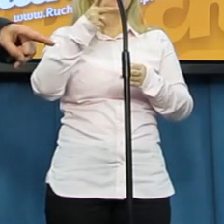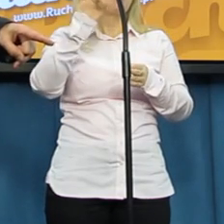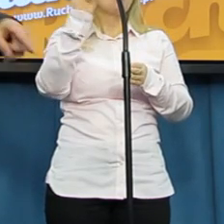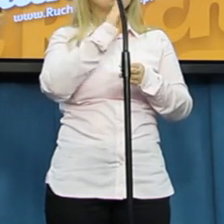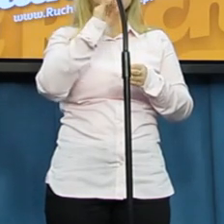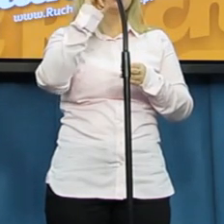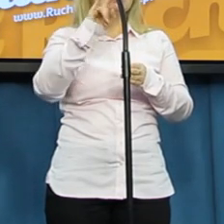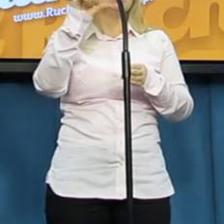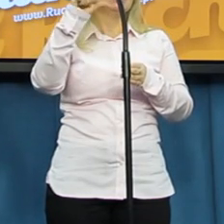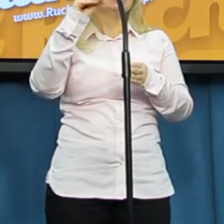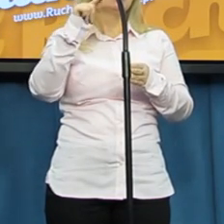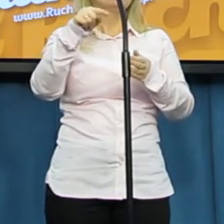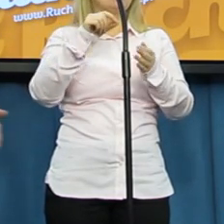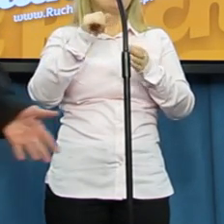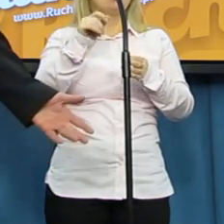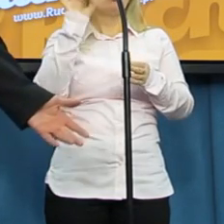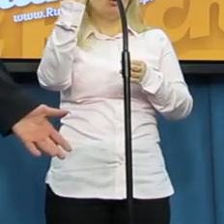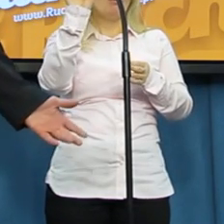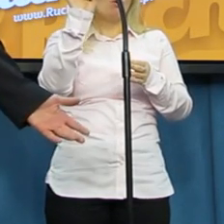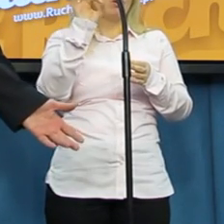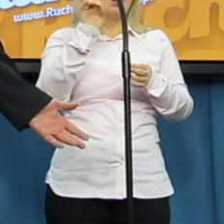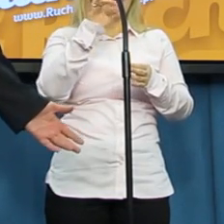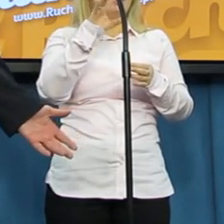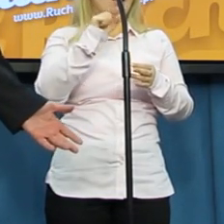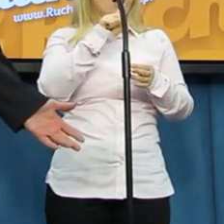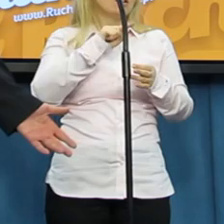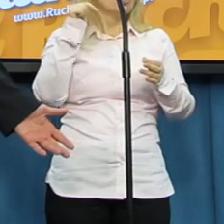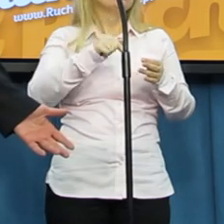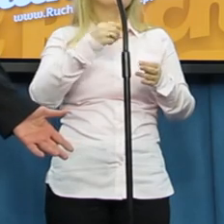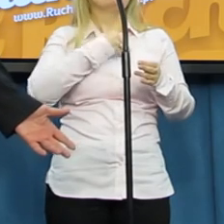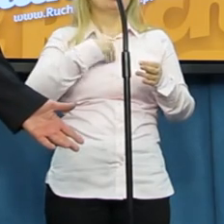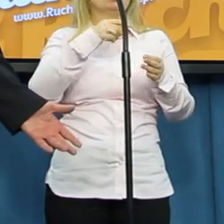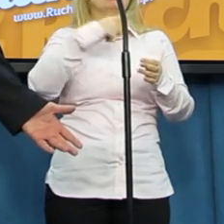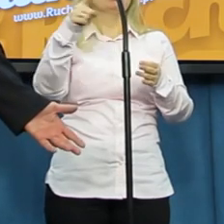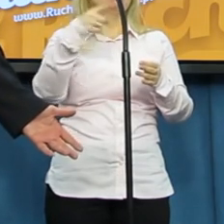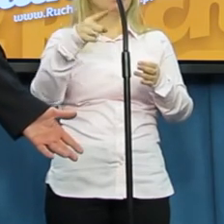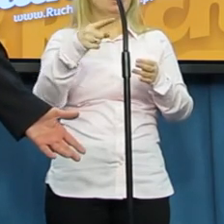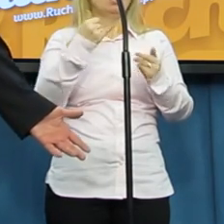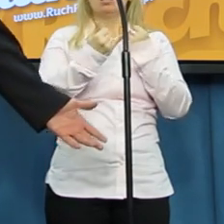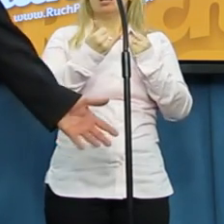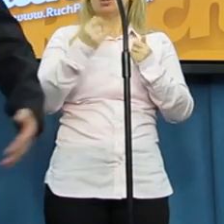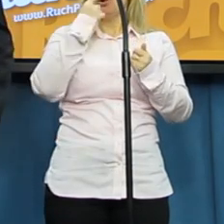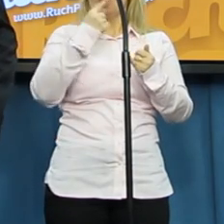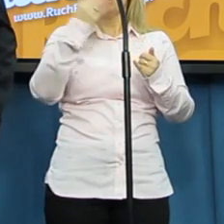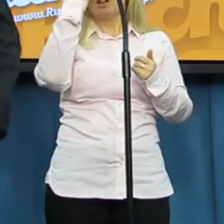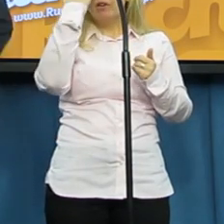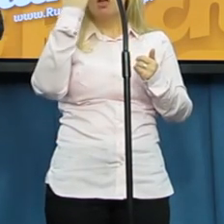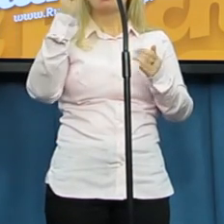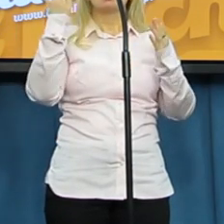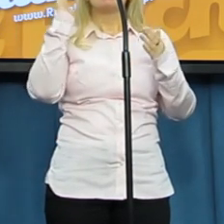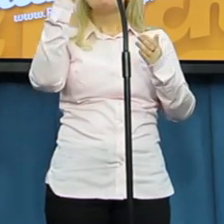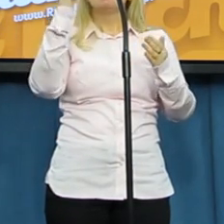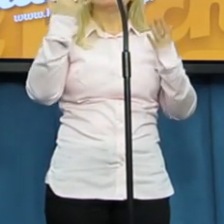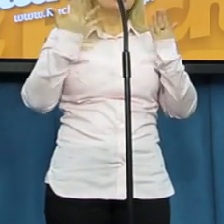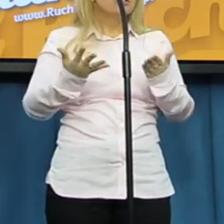Polski popłynąć, bo takie jest prawo europejskie. Więc jeżeli do Rosjan docierają te sygnały, to oni będą kooperatywni. Cieszę się, że pan